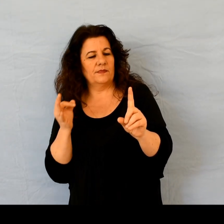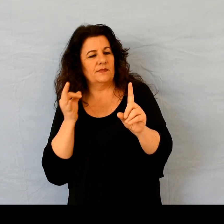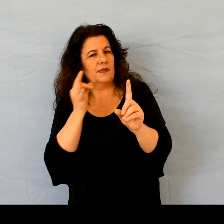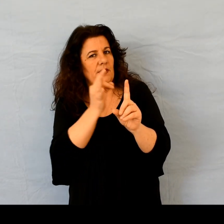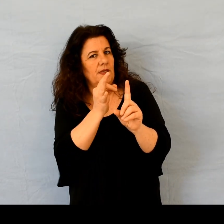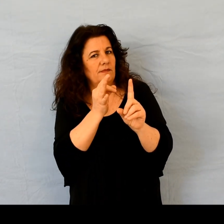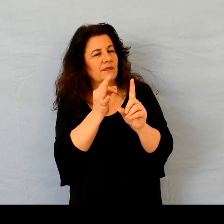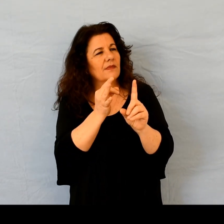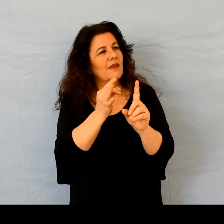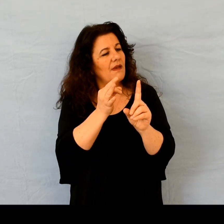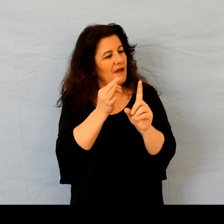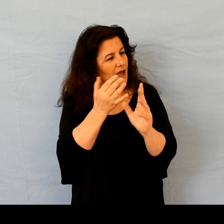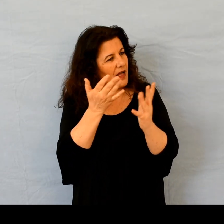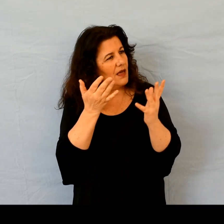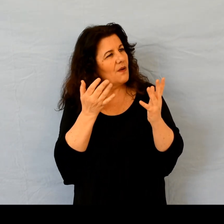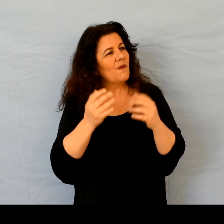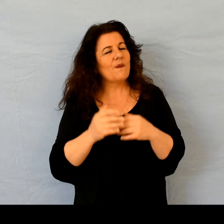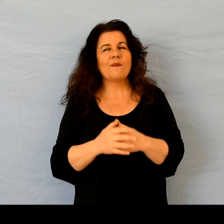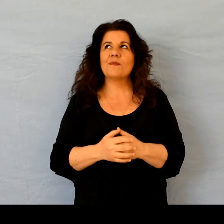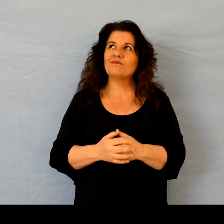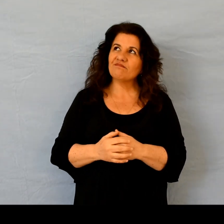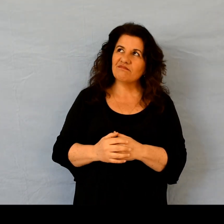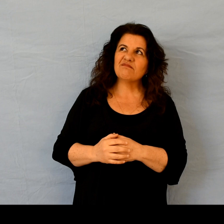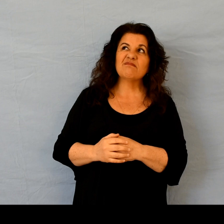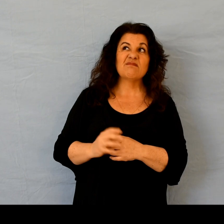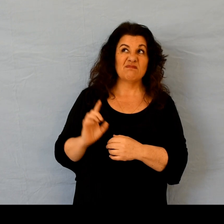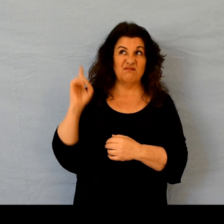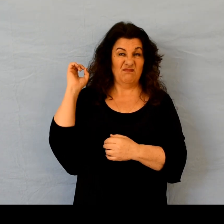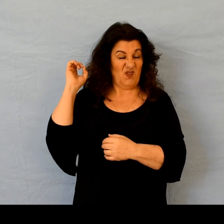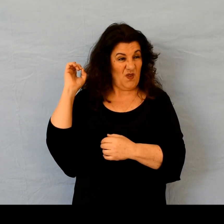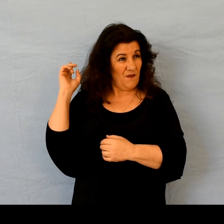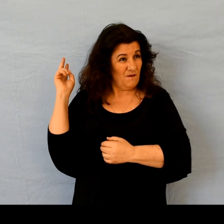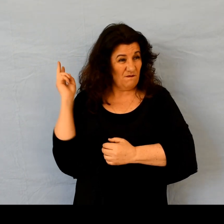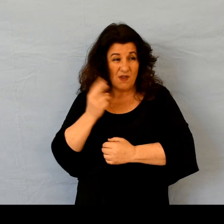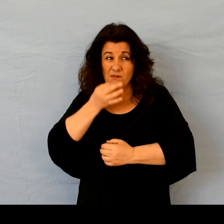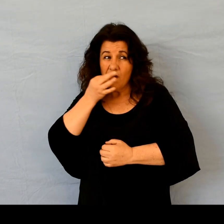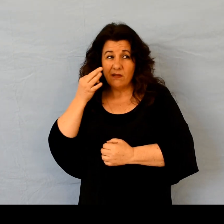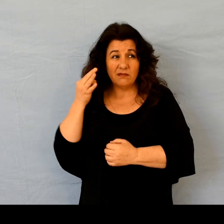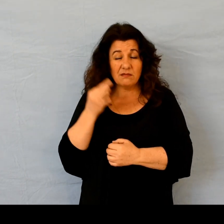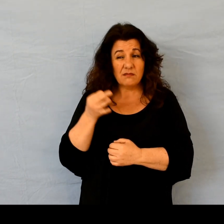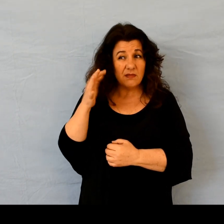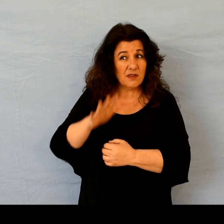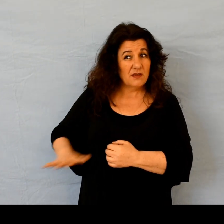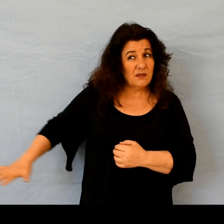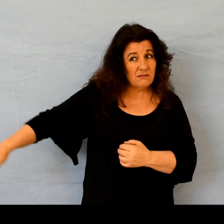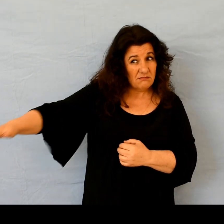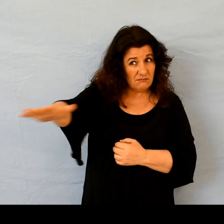dit, vous ne mangerez d'aucun arbre du jardin ?»